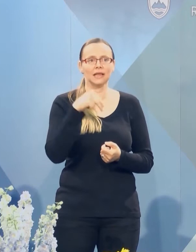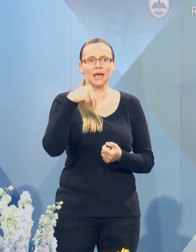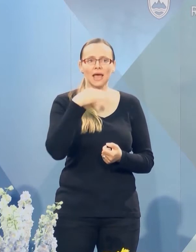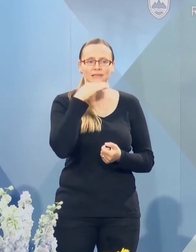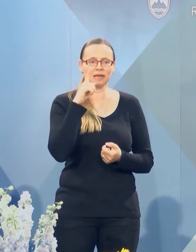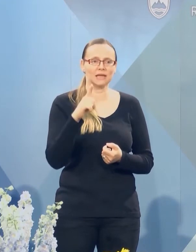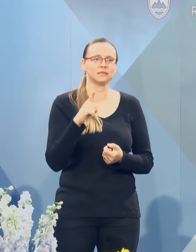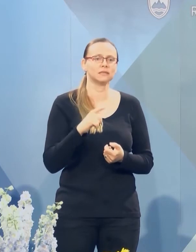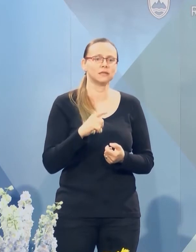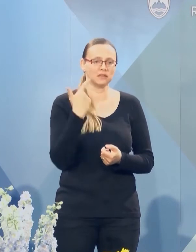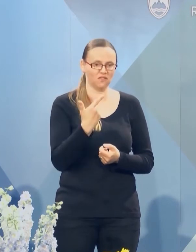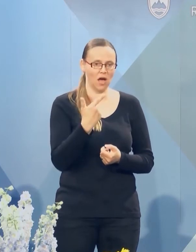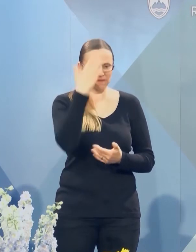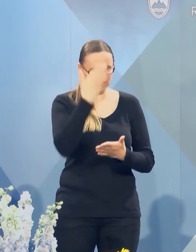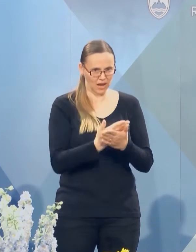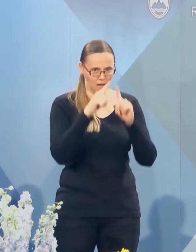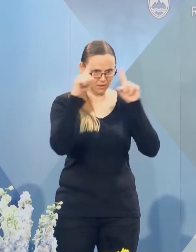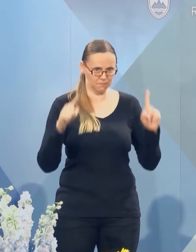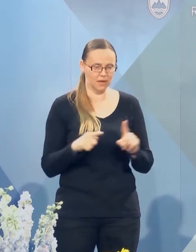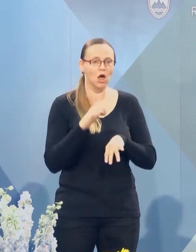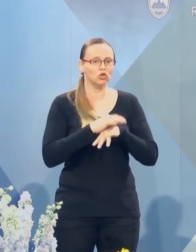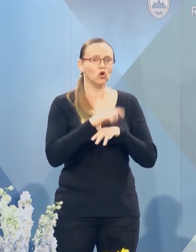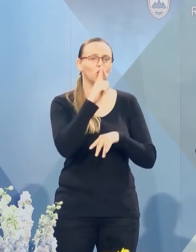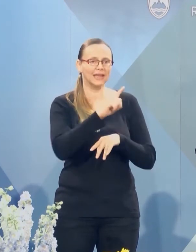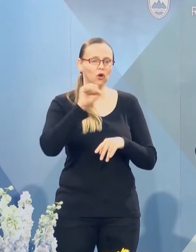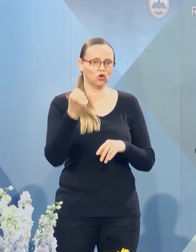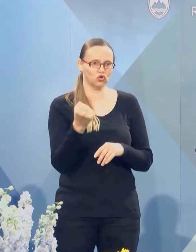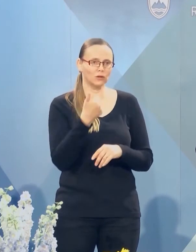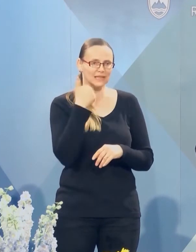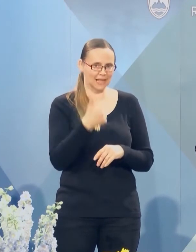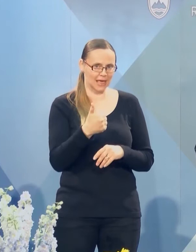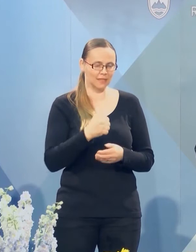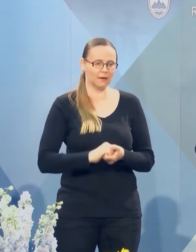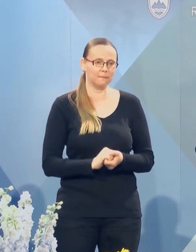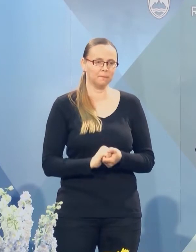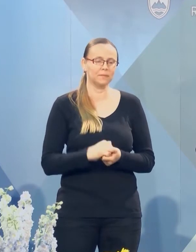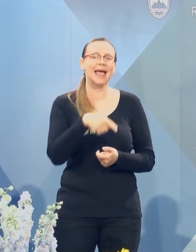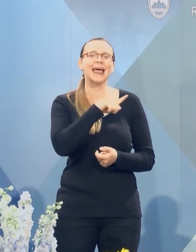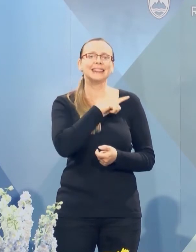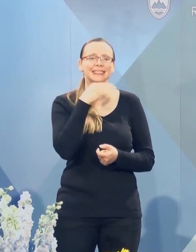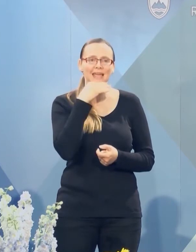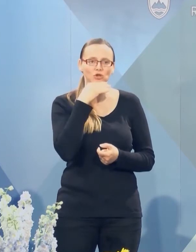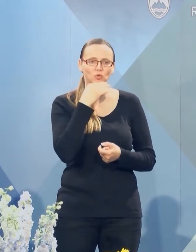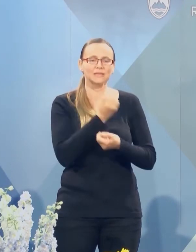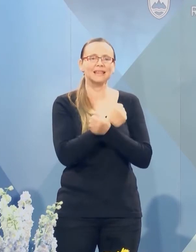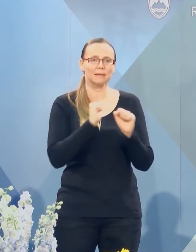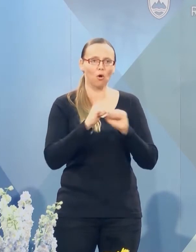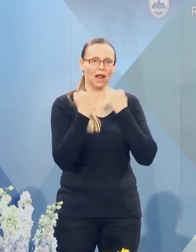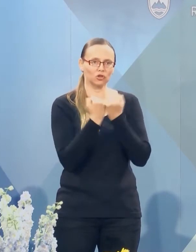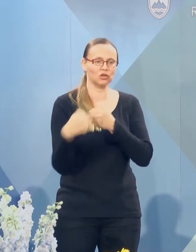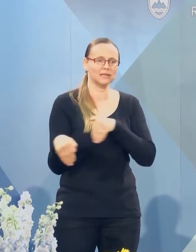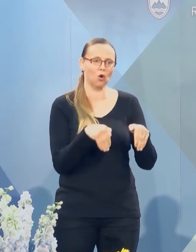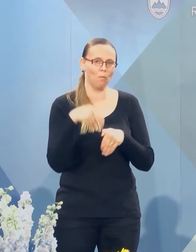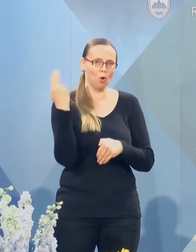2, Verjamem lista dr. Igorja Šoltesa 1, Desus demokratična stranka upokojencev